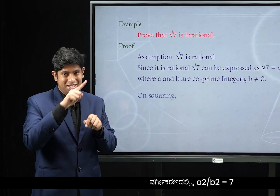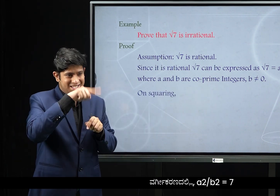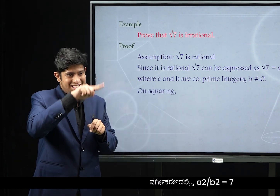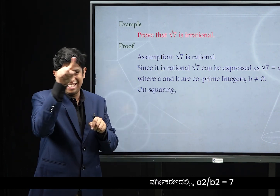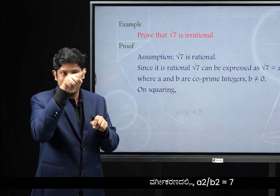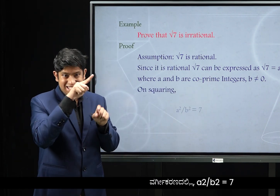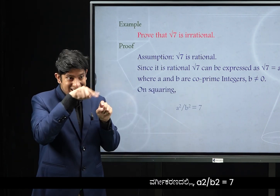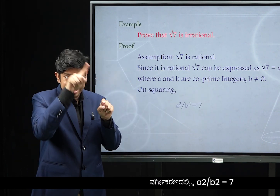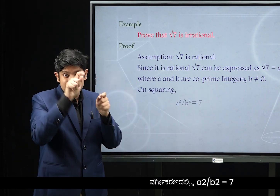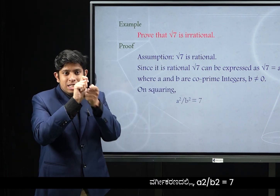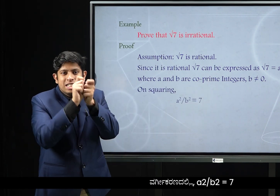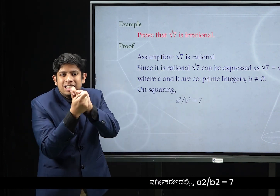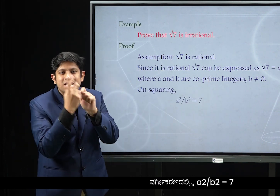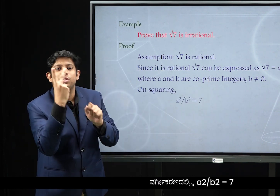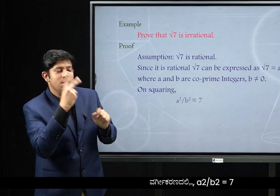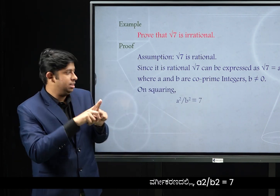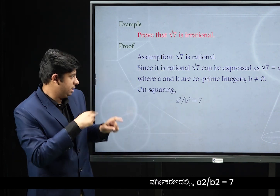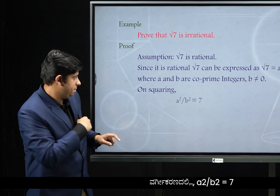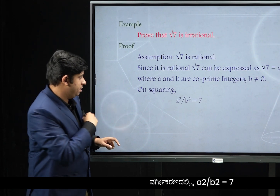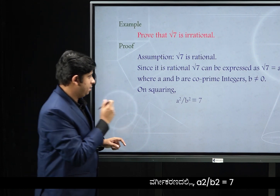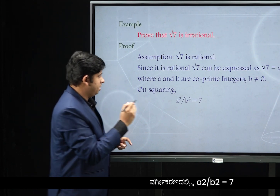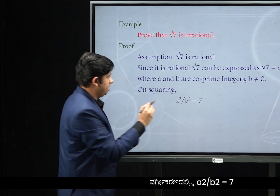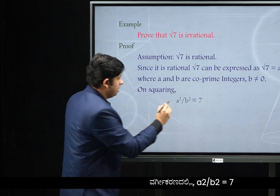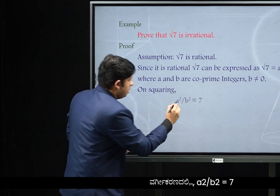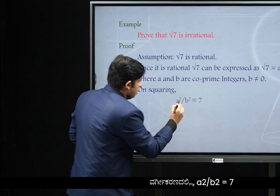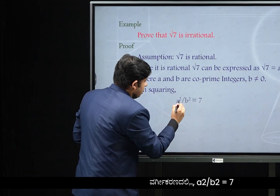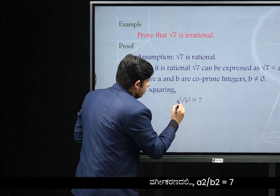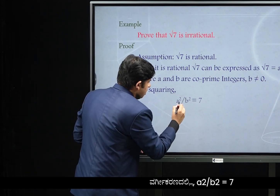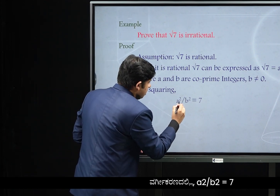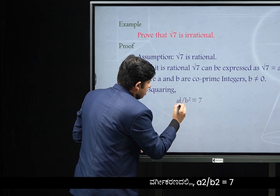ವರ್ಗೀಕರಣದಲ್ಲಿ A2/B2 ಈಕ್ವಲ್ಸ್ 7.